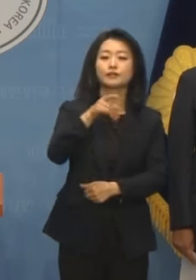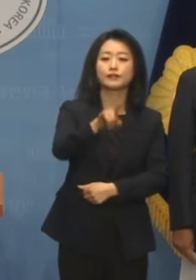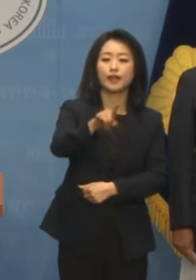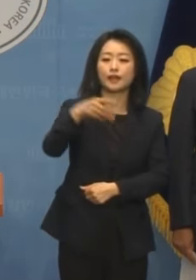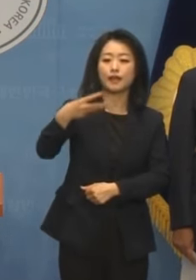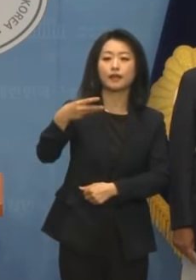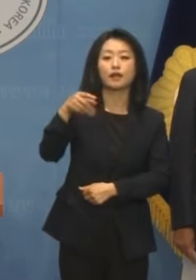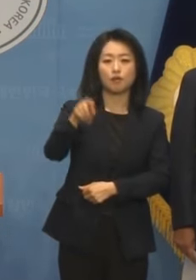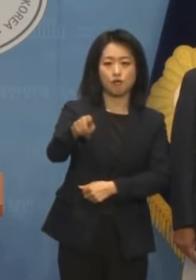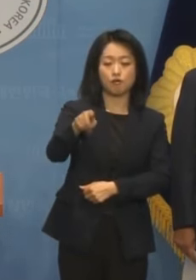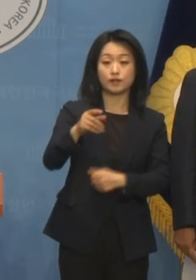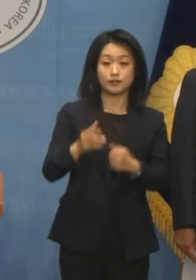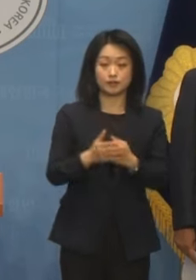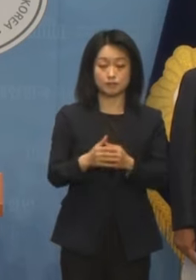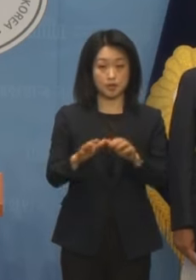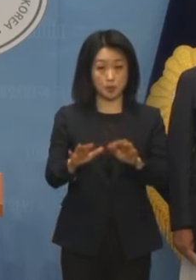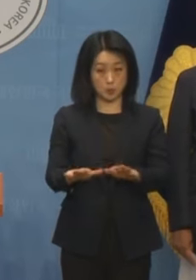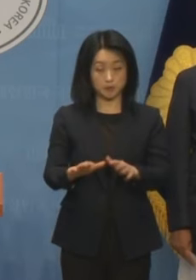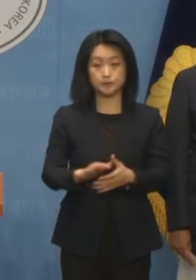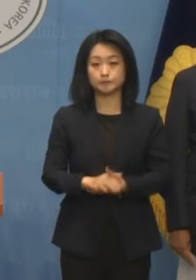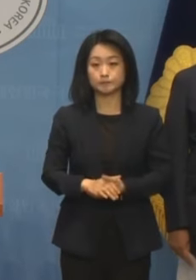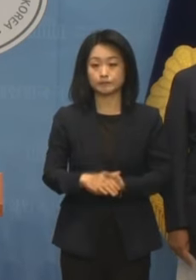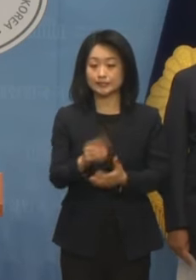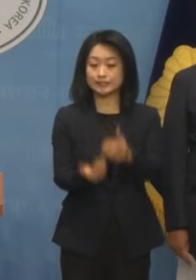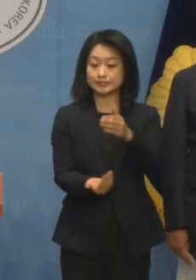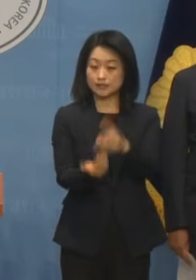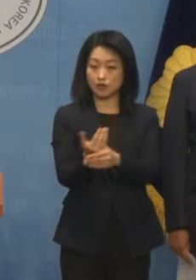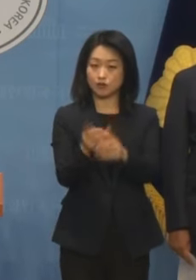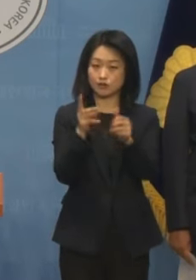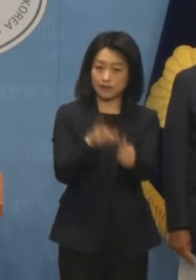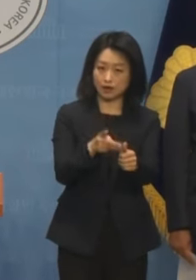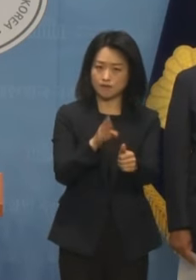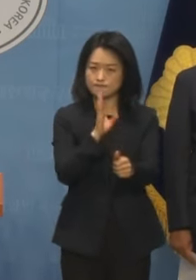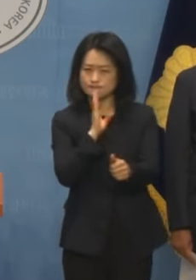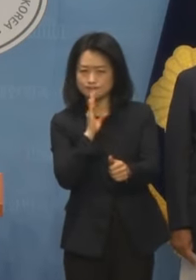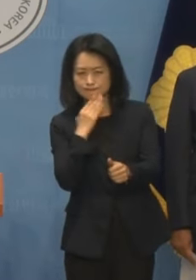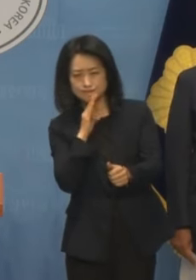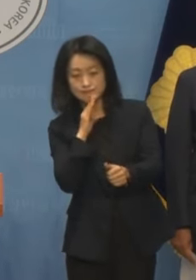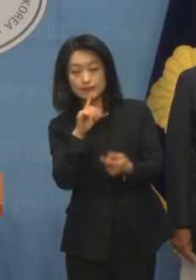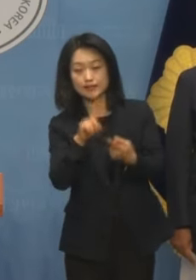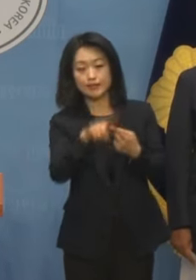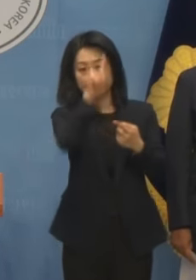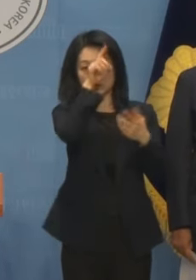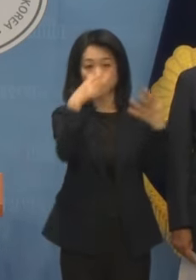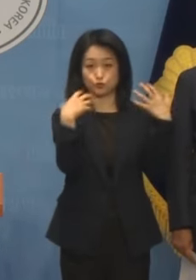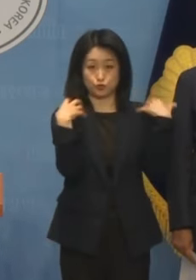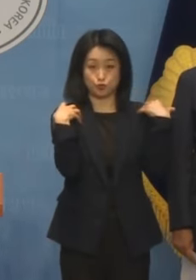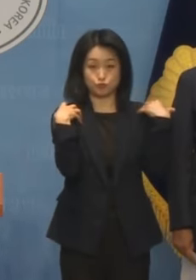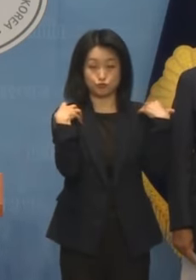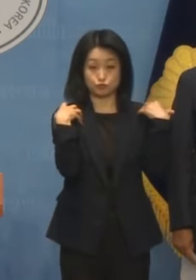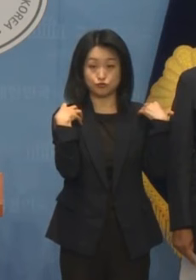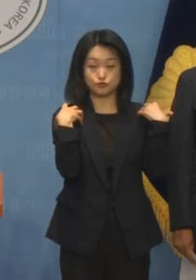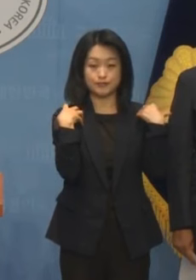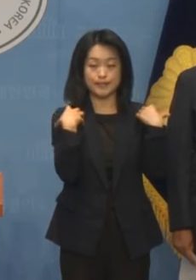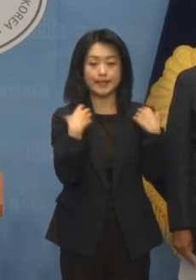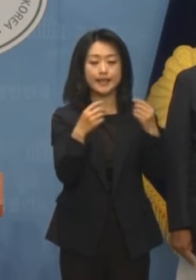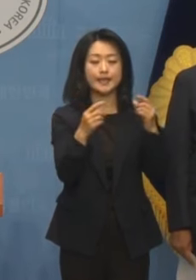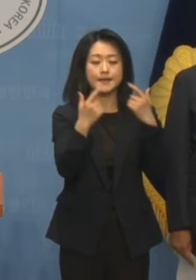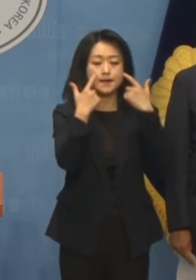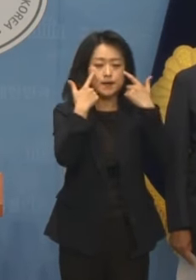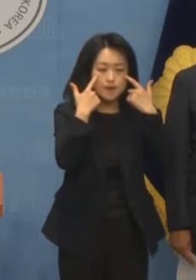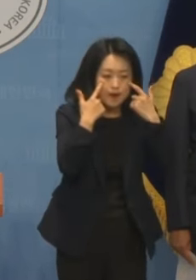때문입니다. 그래서 저희들은 이 사건이 테러인지 아닌지에 대한 정부 당국의 책임 있는